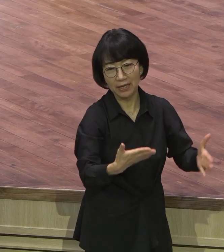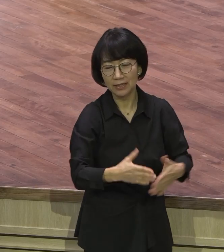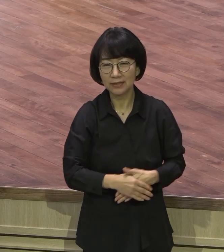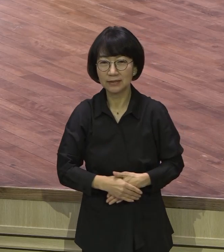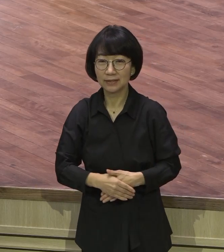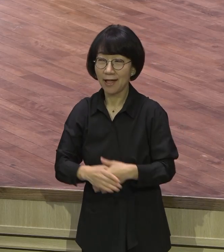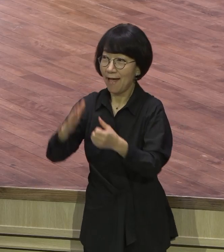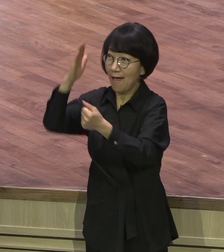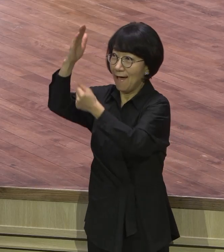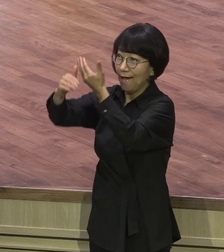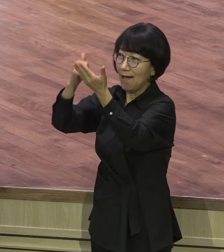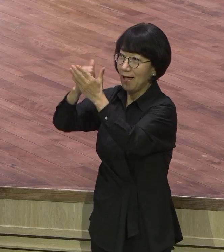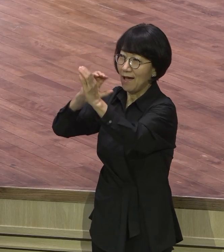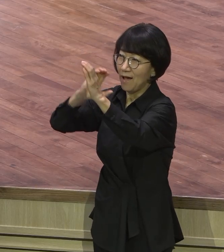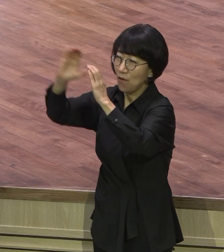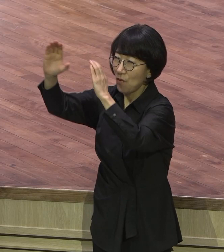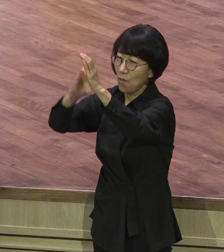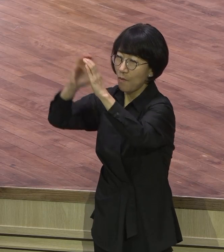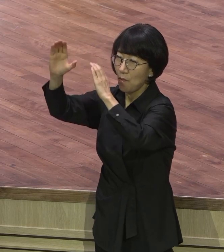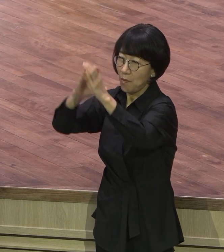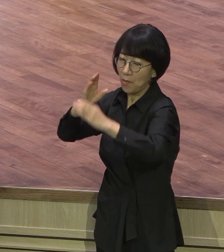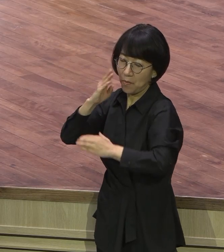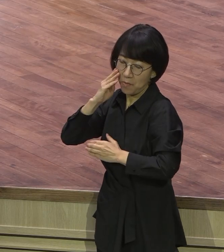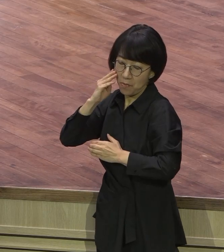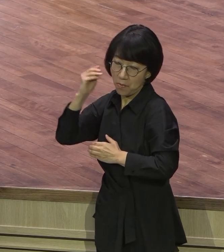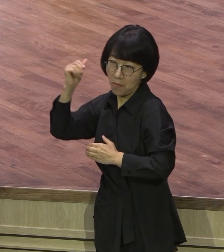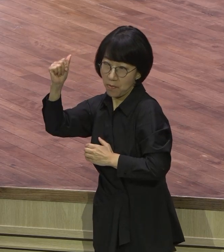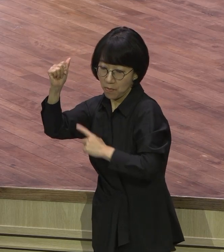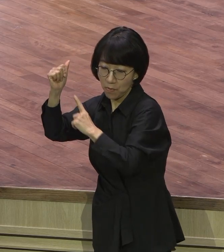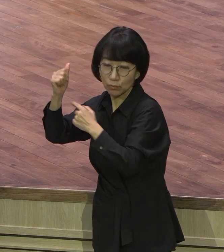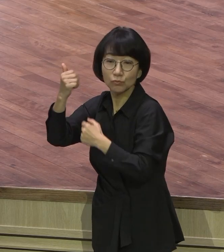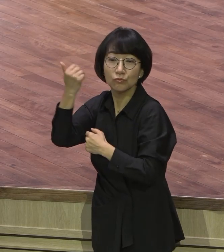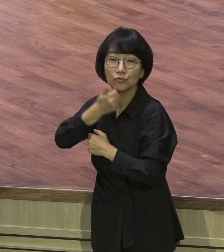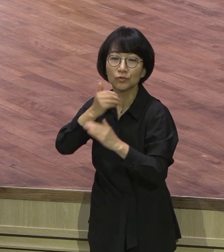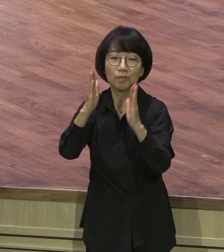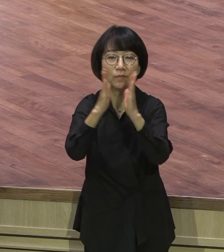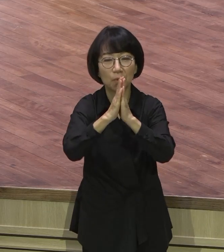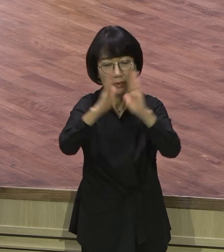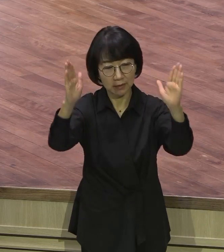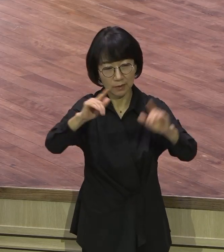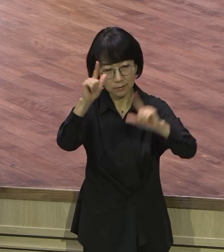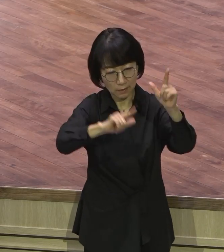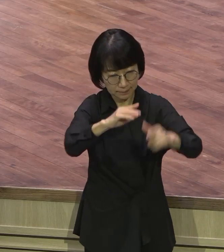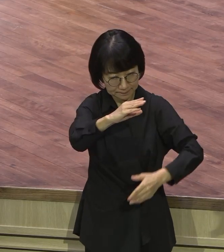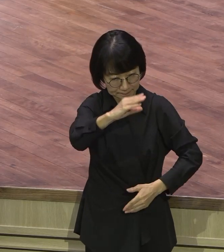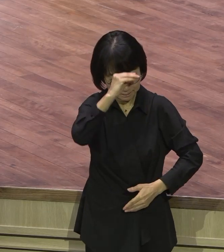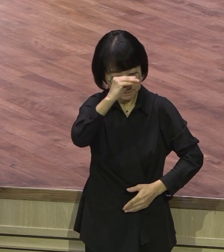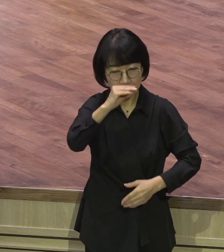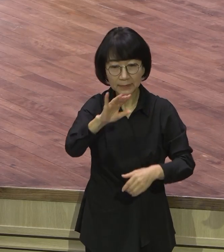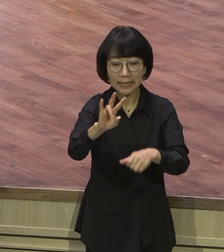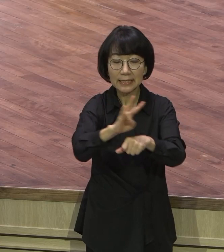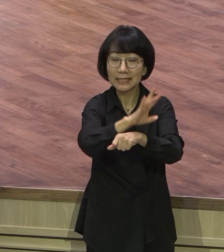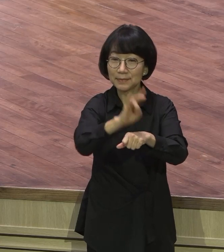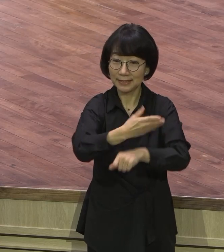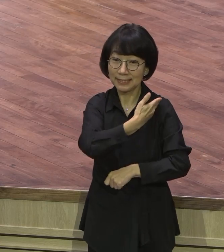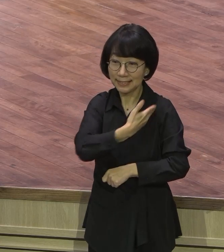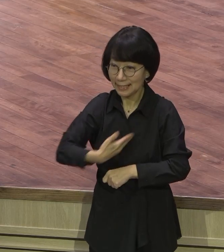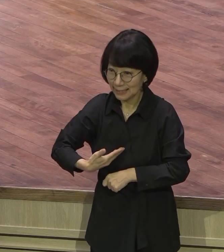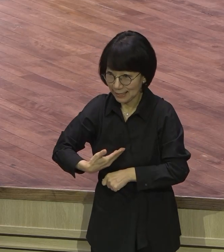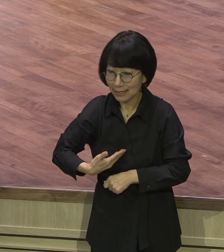하나님과 소통하면서 살았던 모세의 삶을 배우면서 우리는 정말 24제자로서